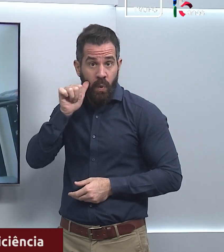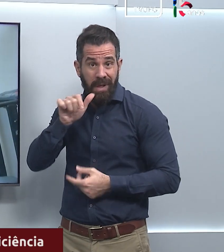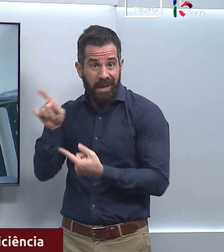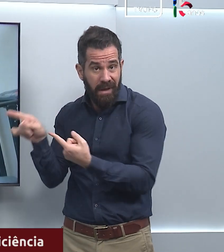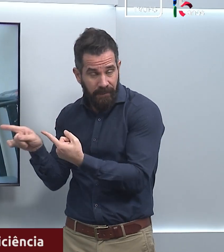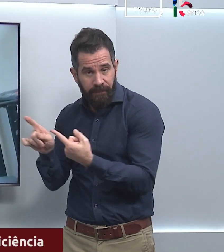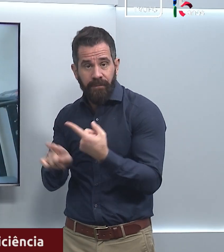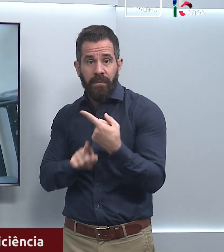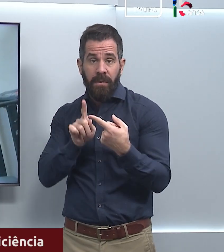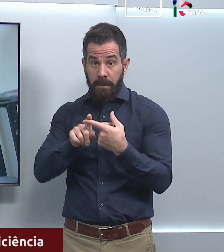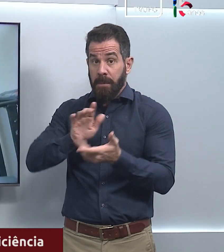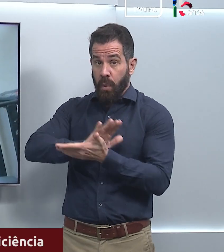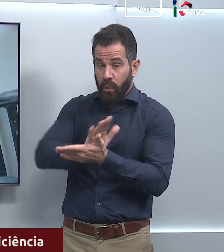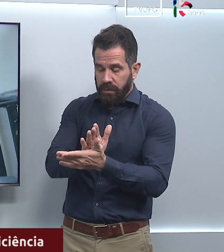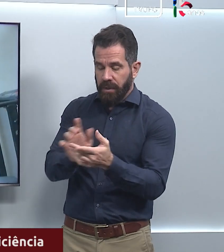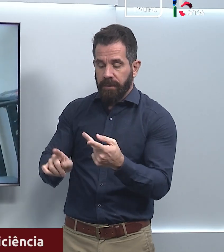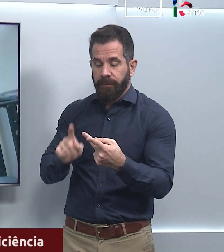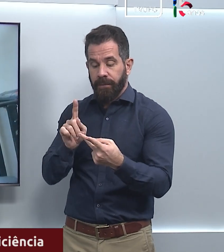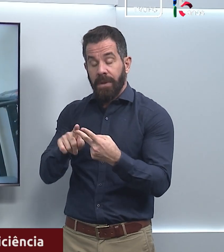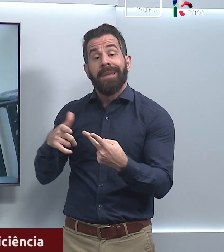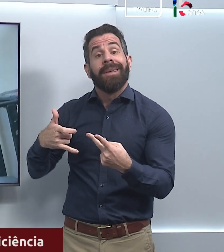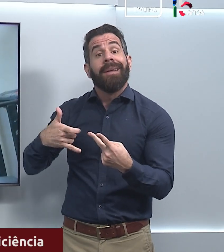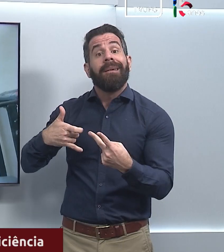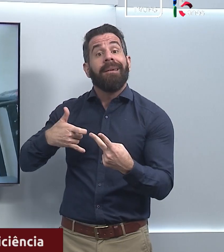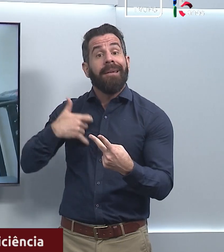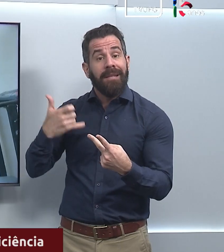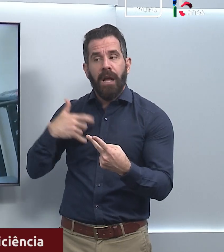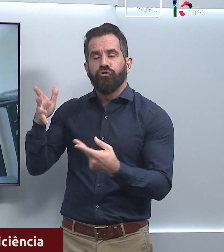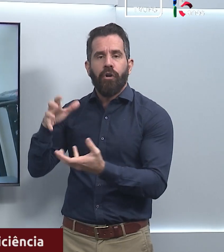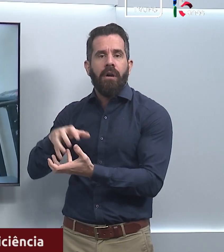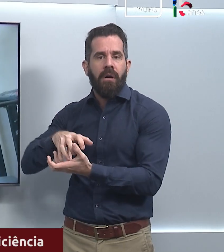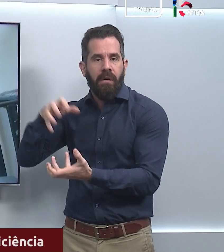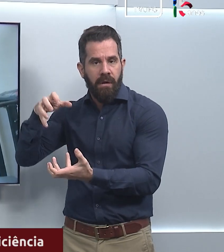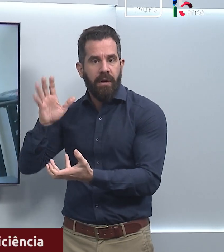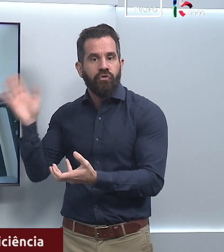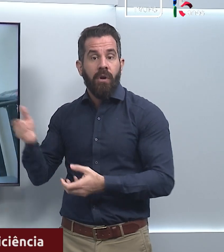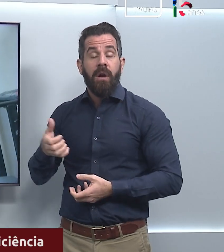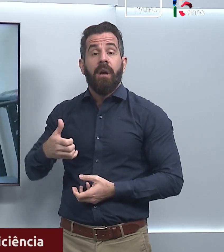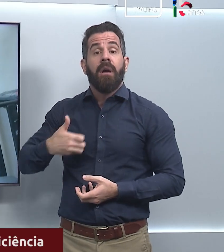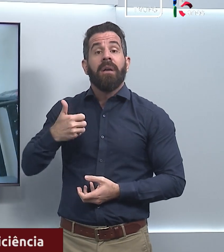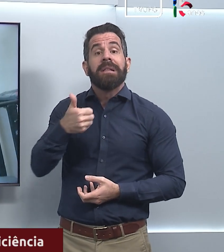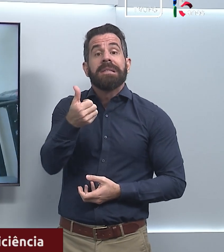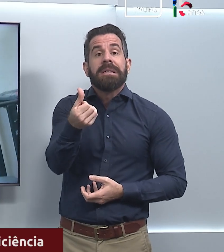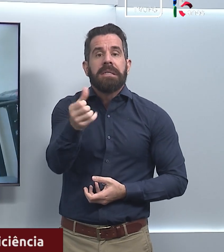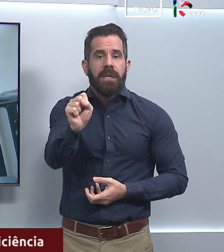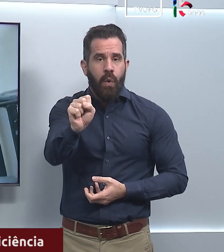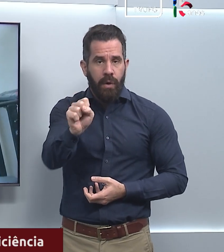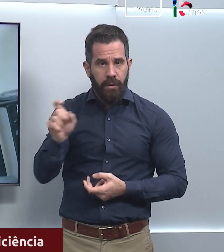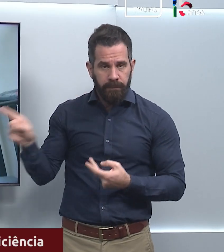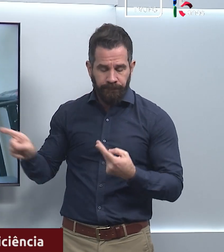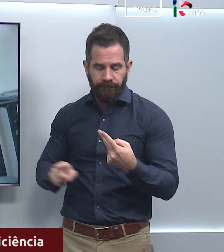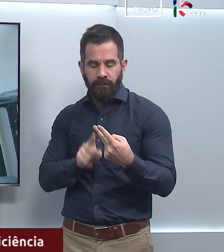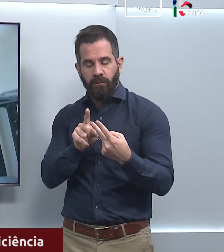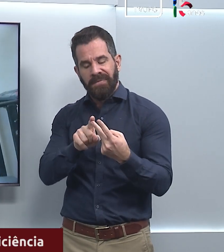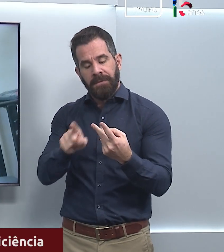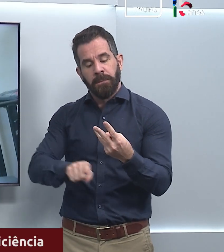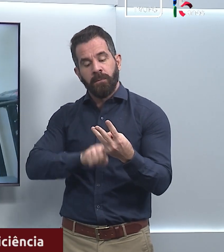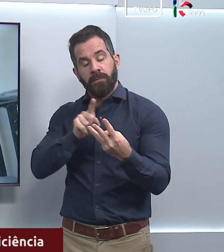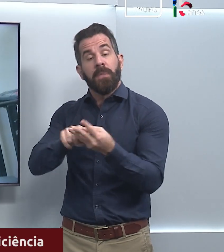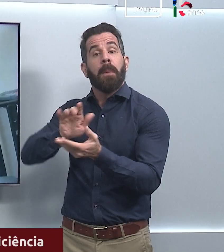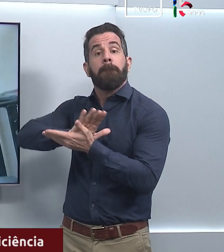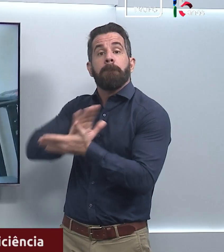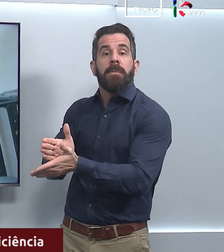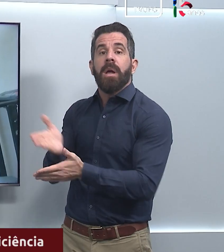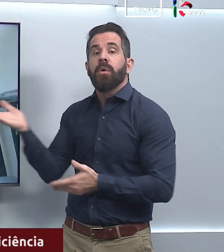o preconceito da idade, porque sou idosa, sou uma mulher de 68 anos, e sofro o